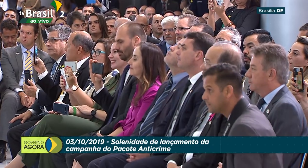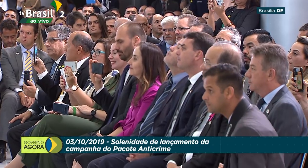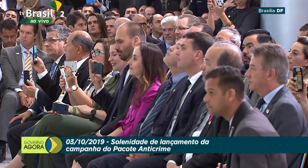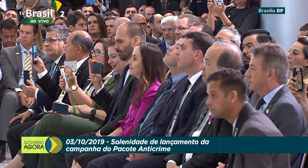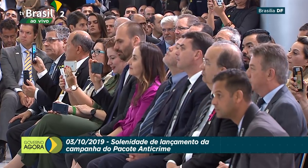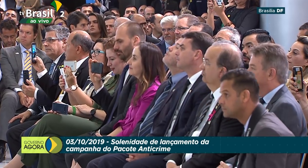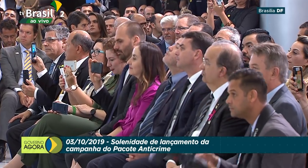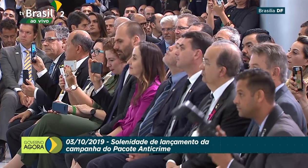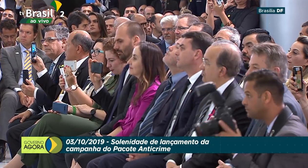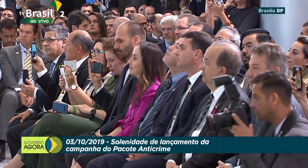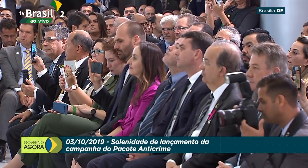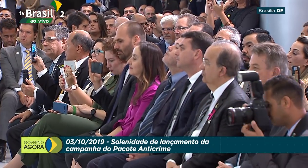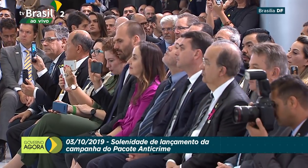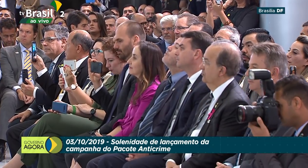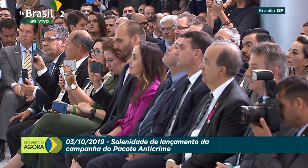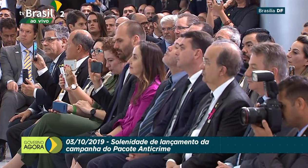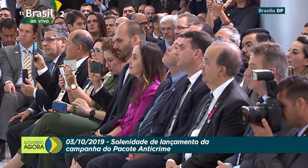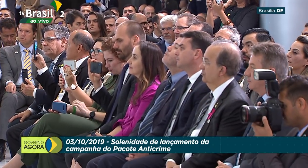importância